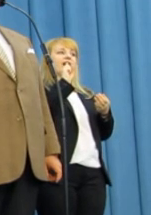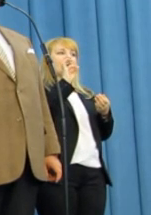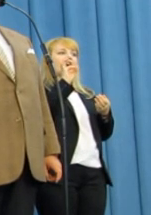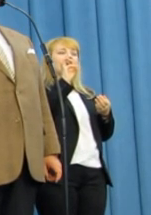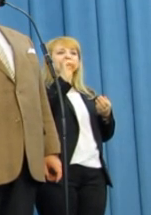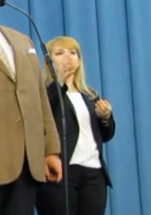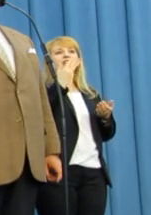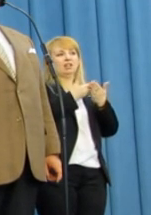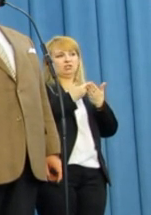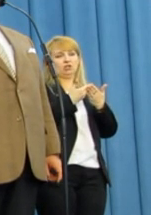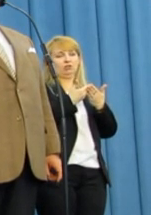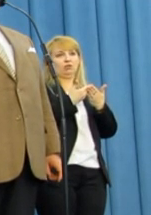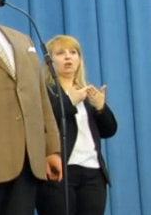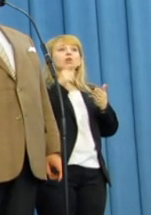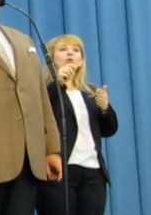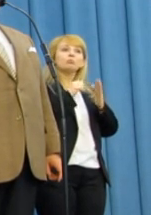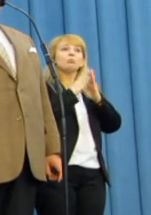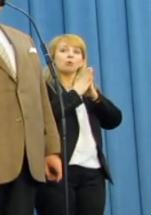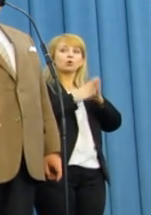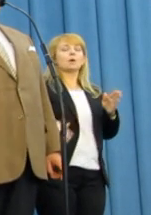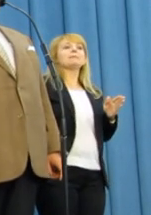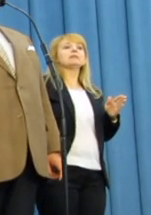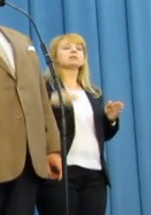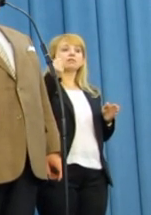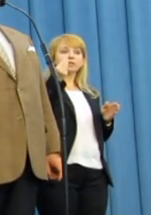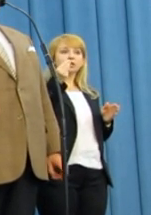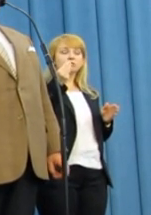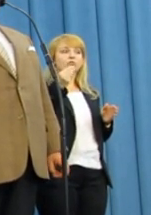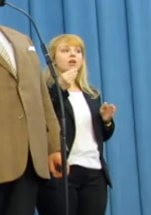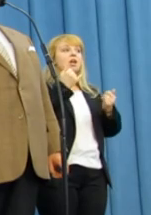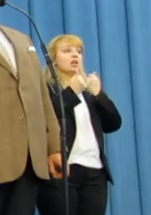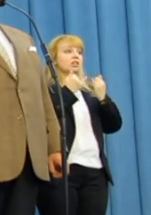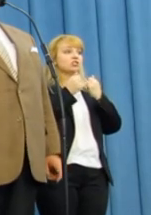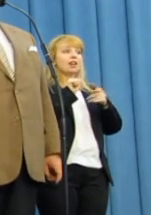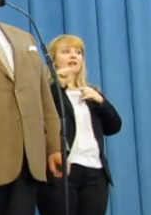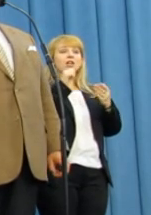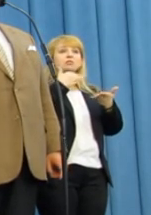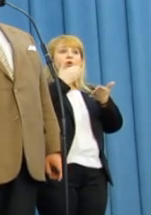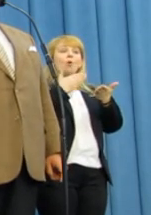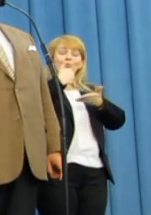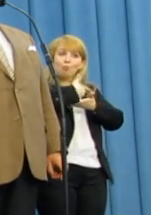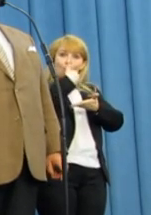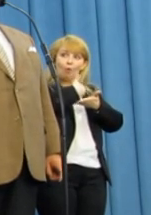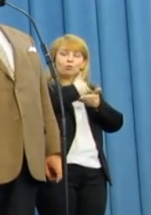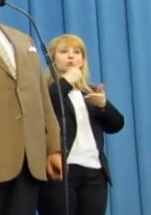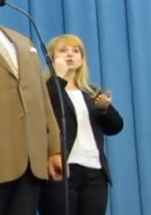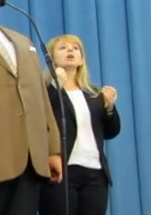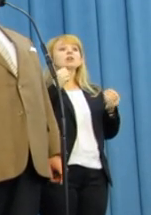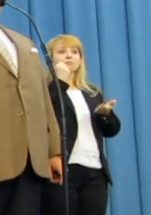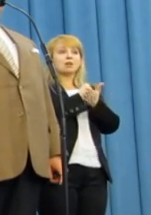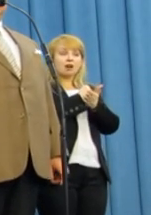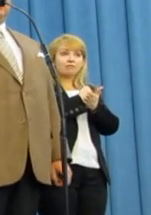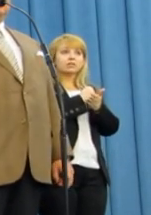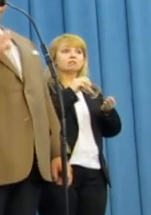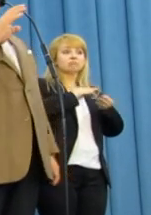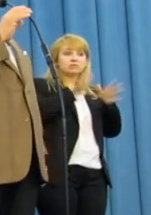rozporządzeniem znieść, aby tam, gdzie jest pomoc prawna dla ludzi ubogich, za darmo, żeby fiskus nie